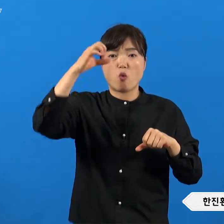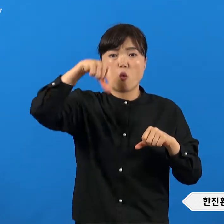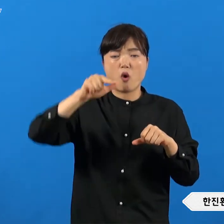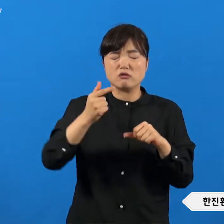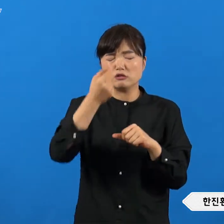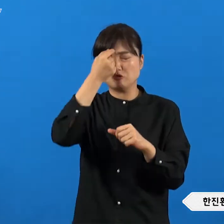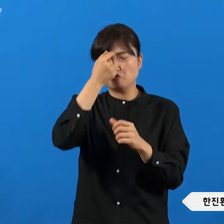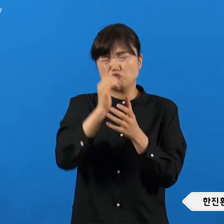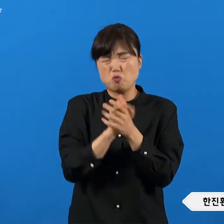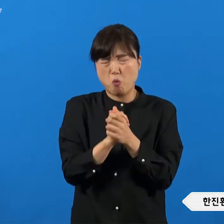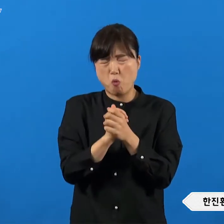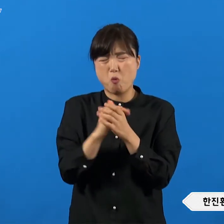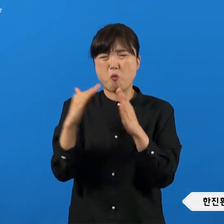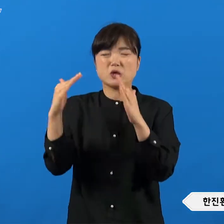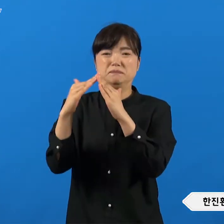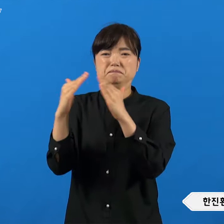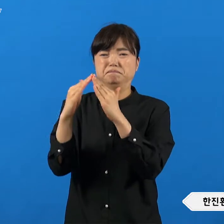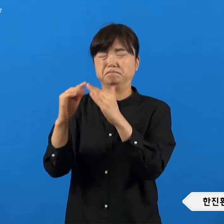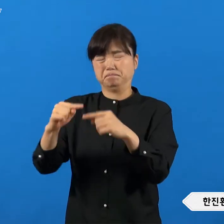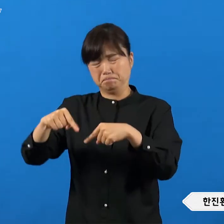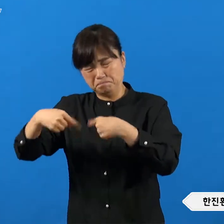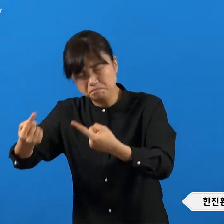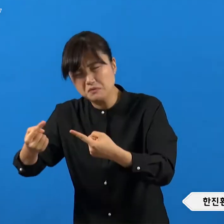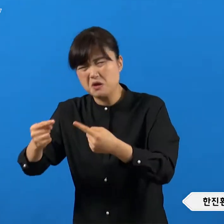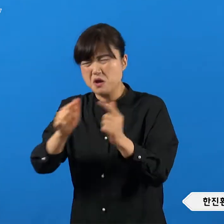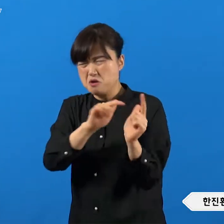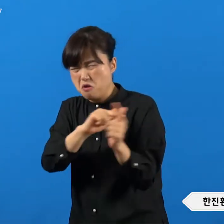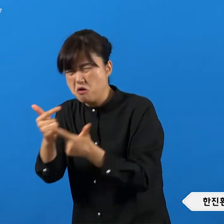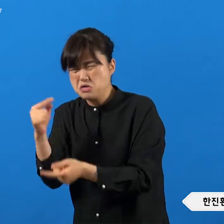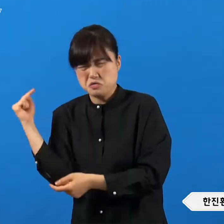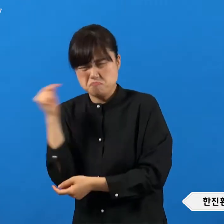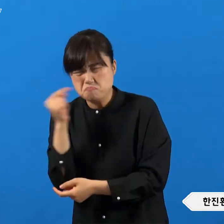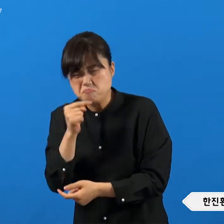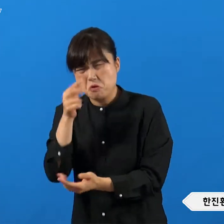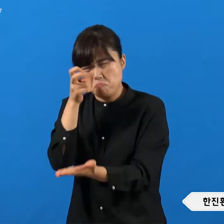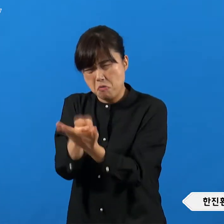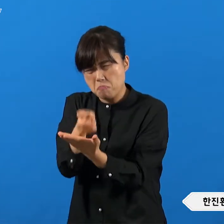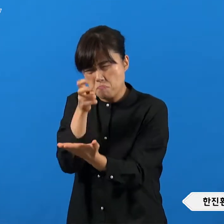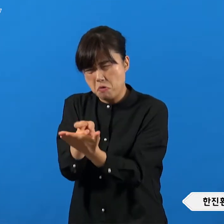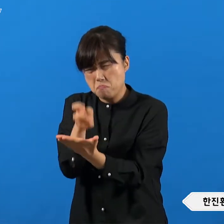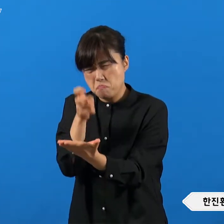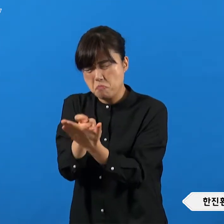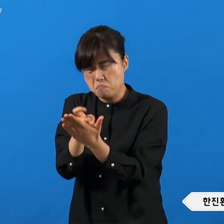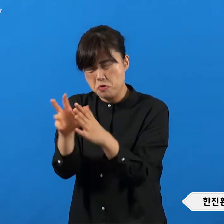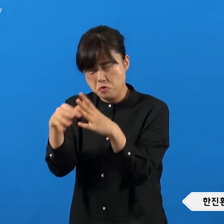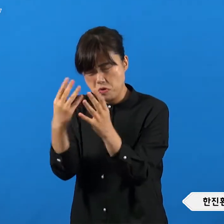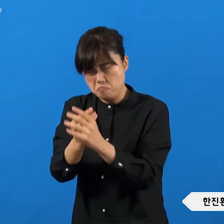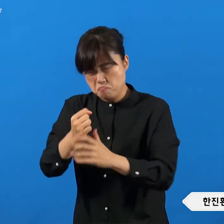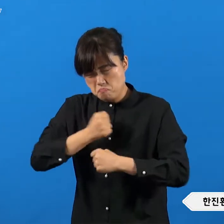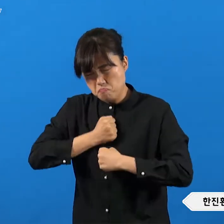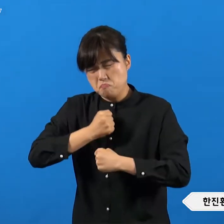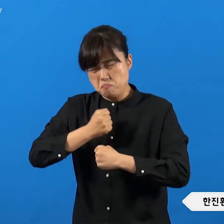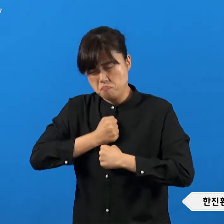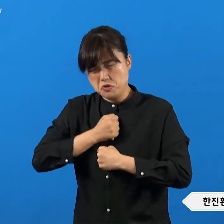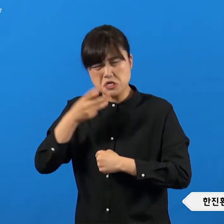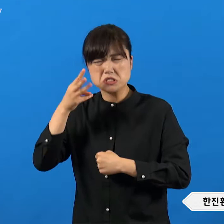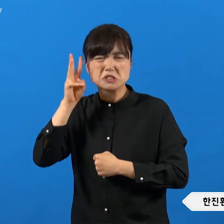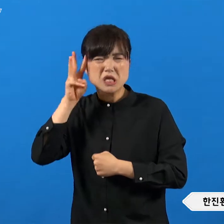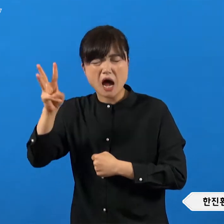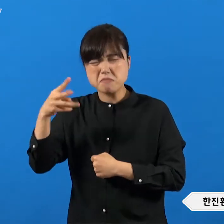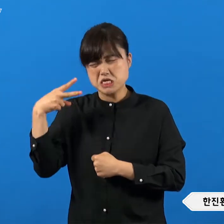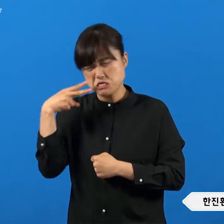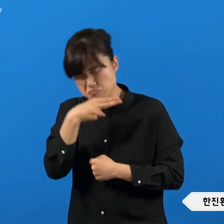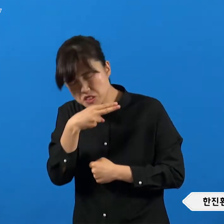들어갔습니다. 수도원에서 온갖 엄격한 계율에 몸을 맡겼습니다. 사흘들이